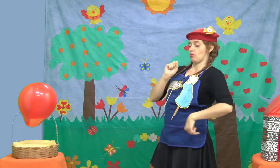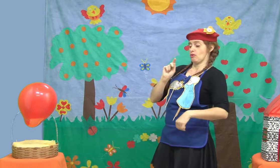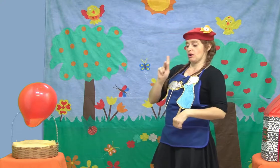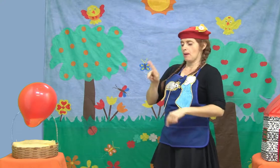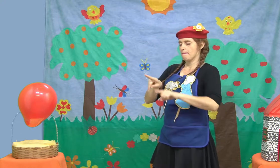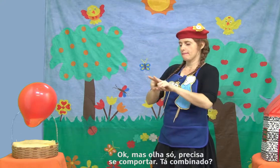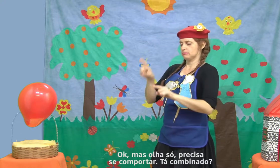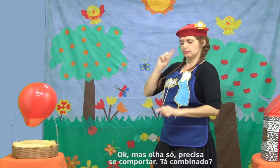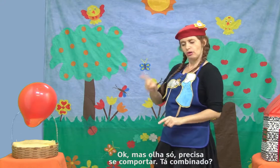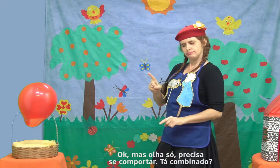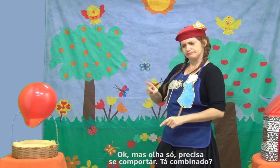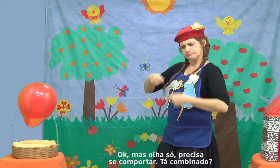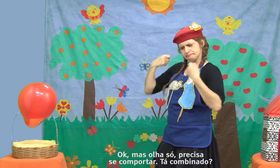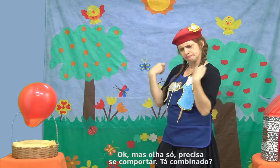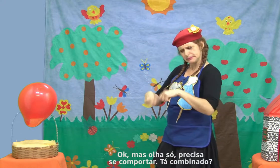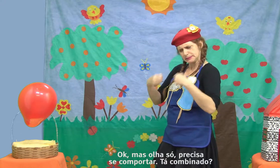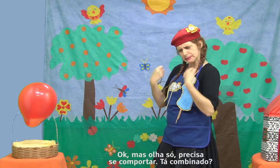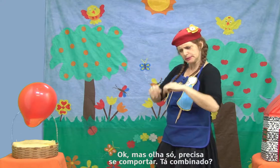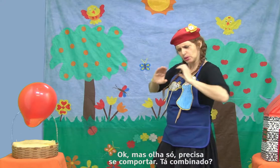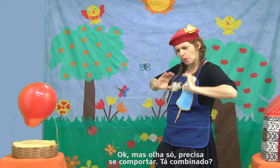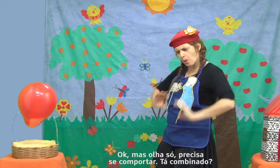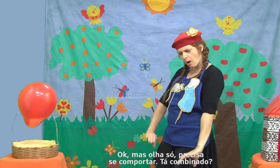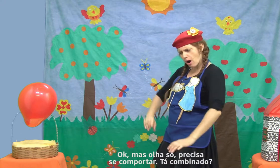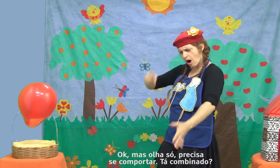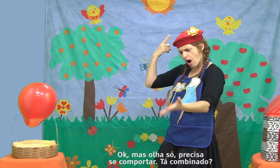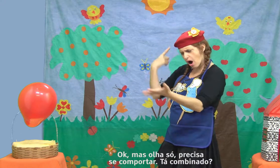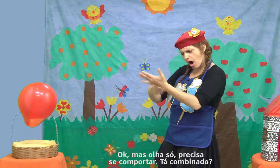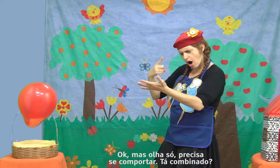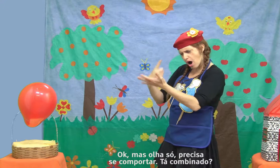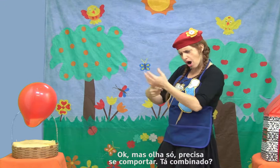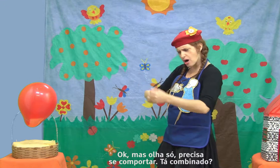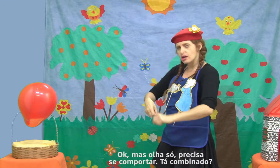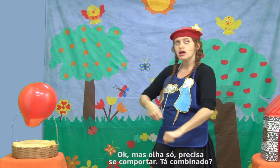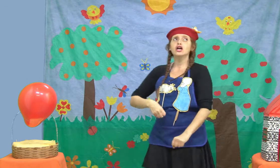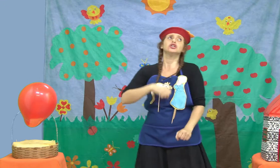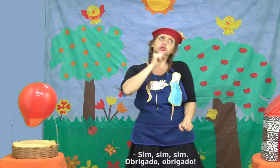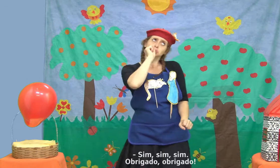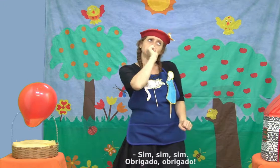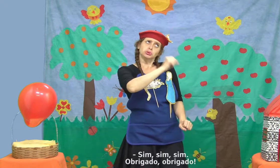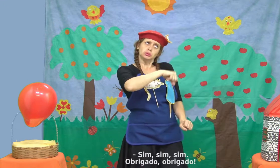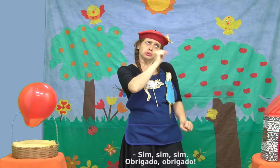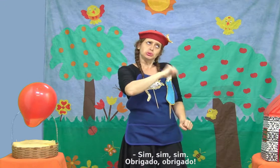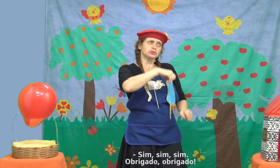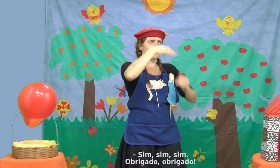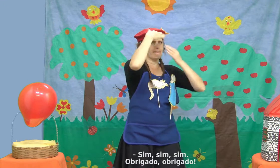ok mas olha só precisa se comportar combinado 5